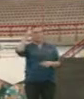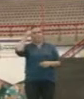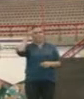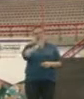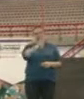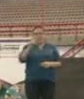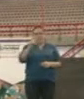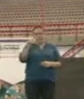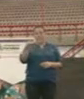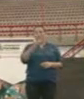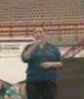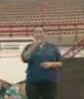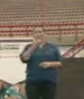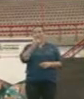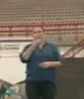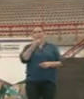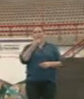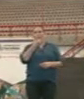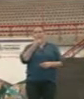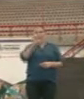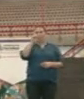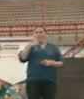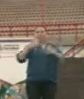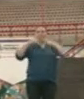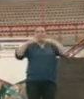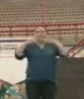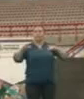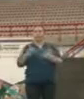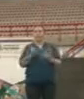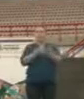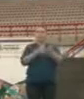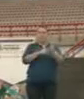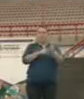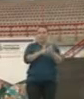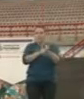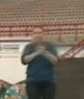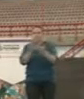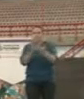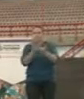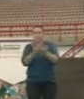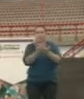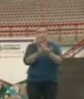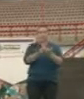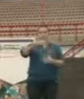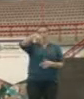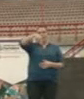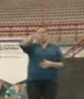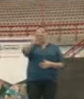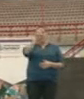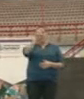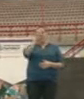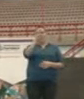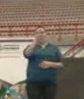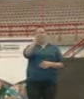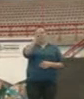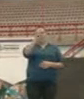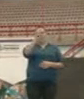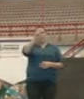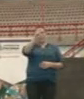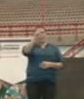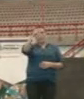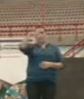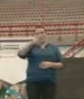homem é um objeto da natureza, eu tenho que entender a natureza. Então eu comecei a estudar o naturalismo. Então eu comecei a estudar o naturalismo, eu